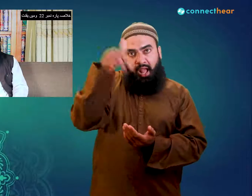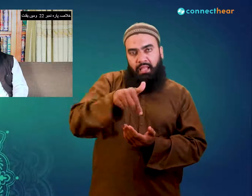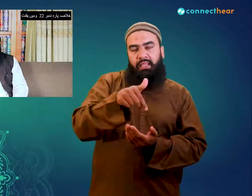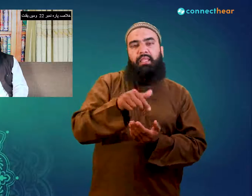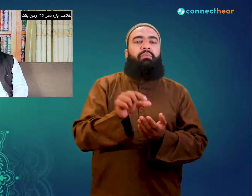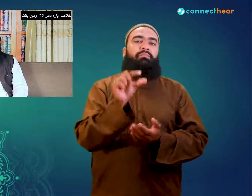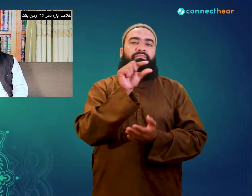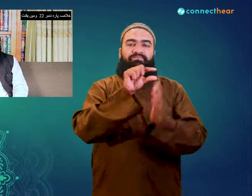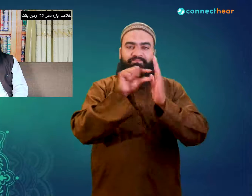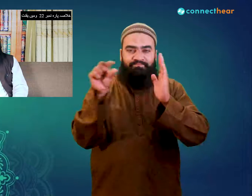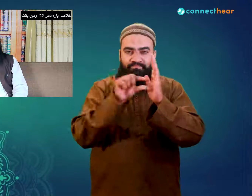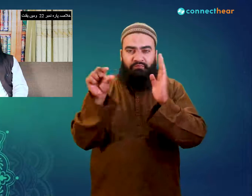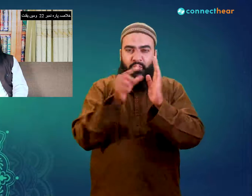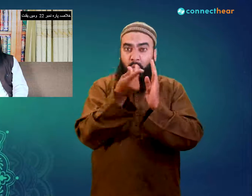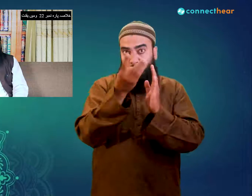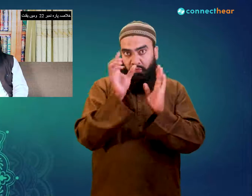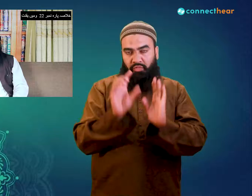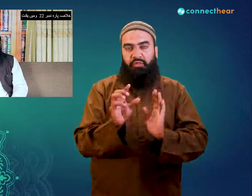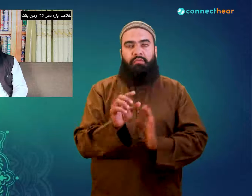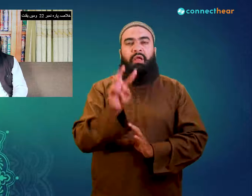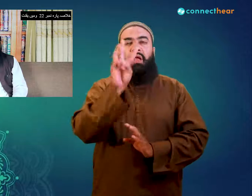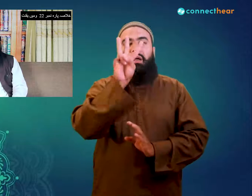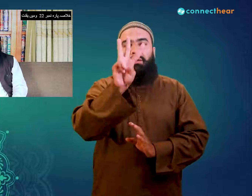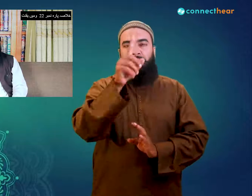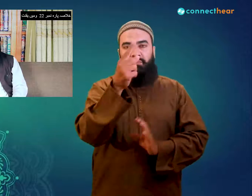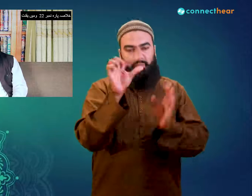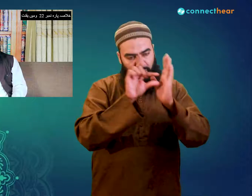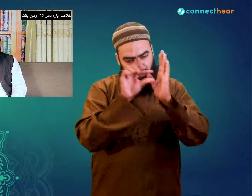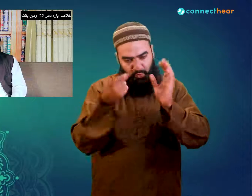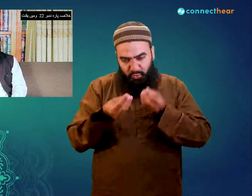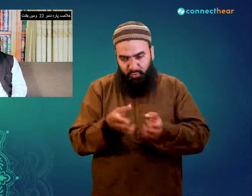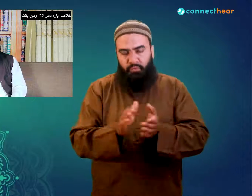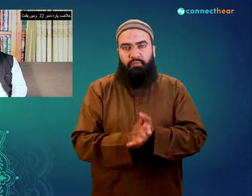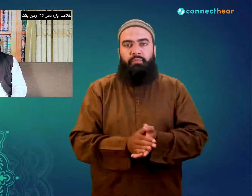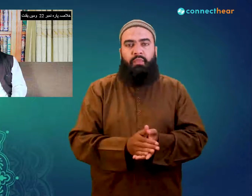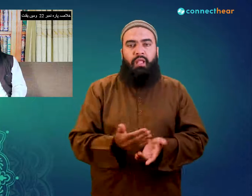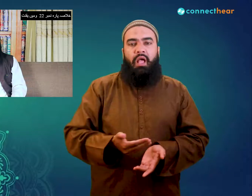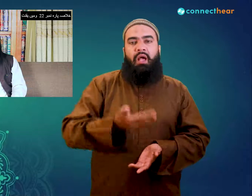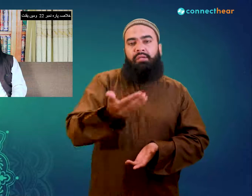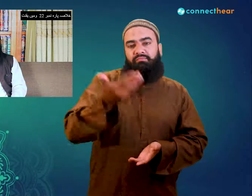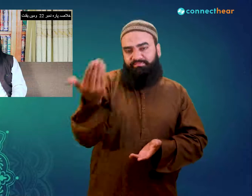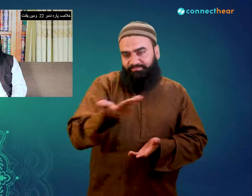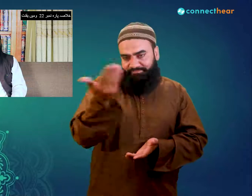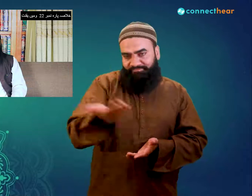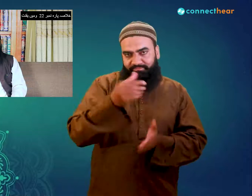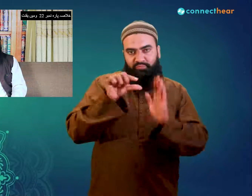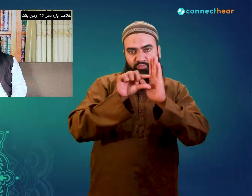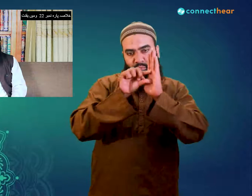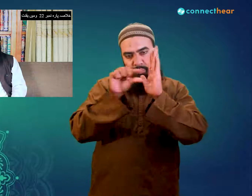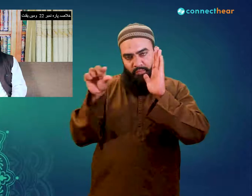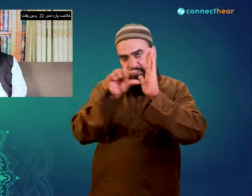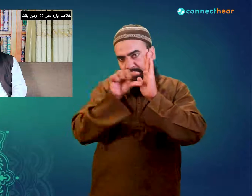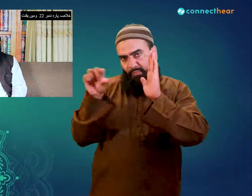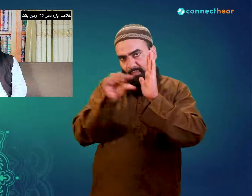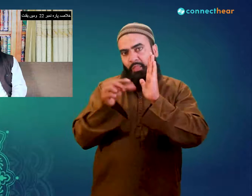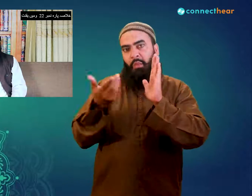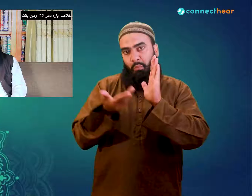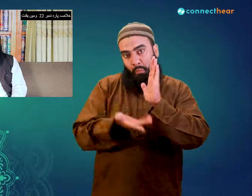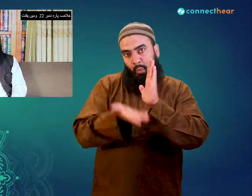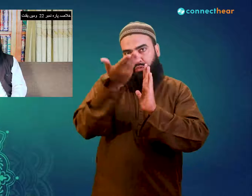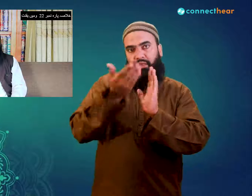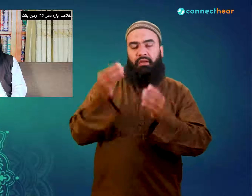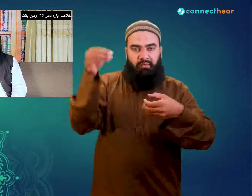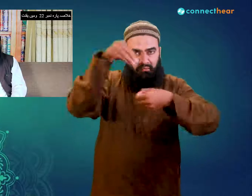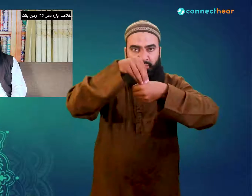نمبر 31 سے شروع ہو رہا ہے۔ اسی پارہ میں سورہ سبا، سورہ فاطر اور